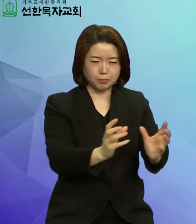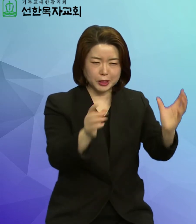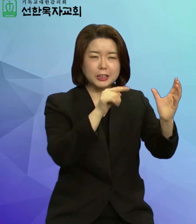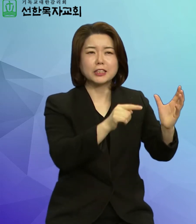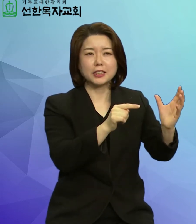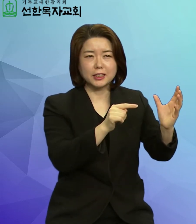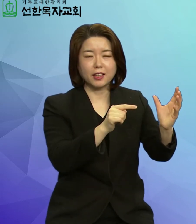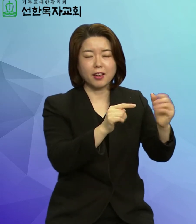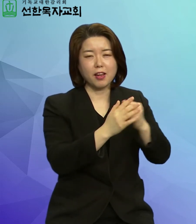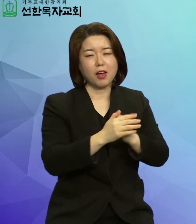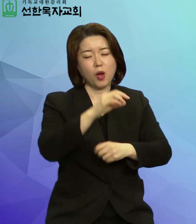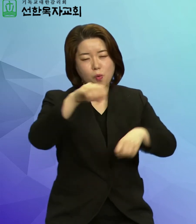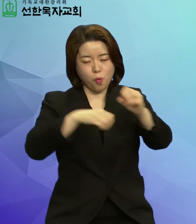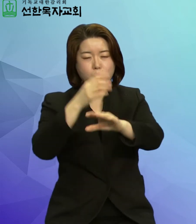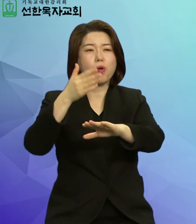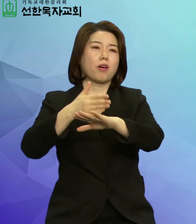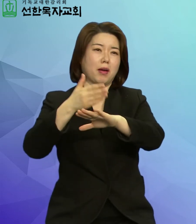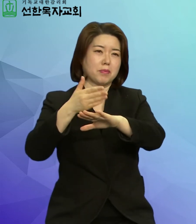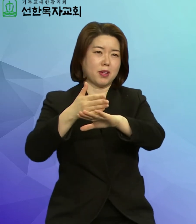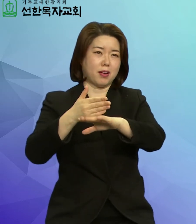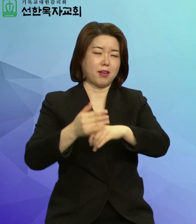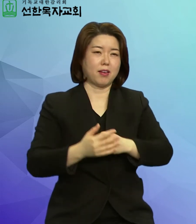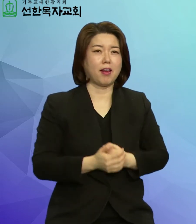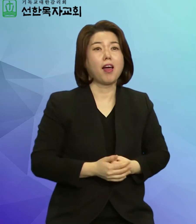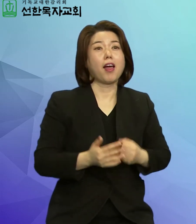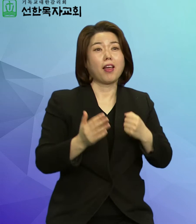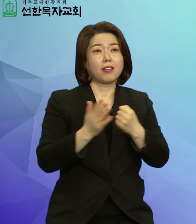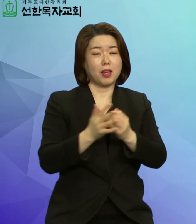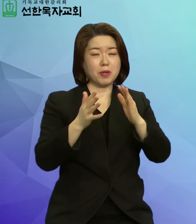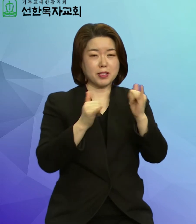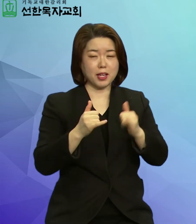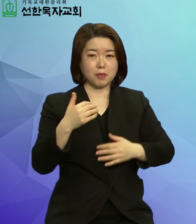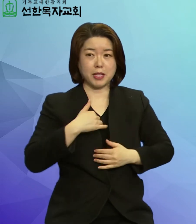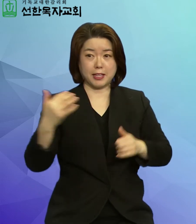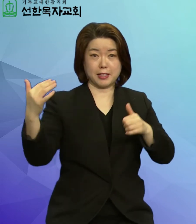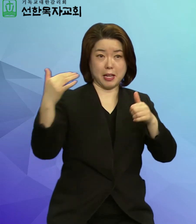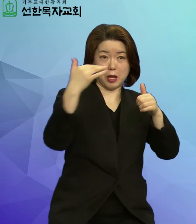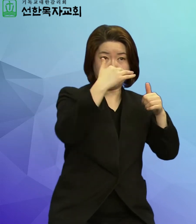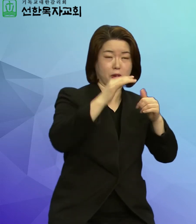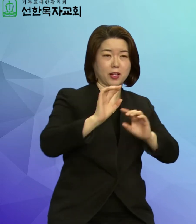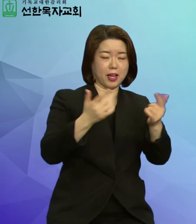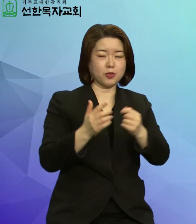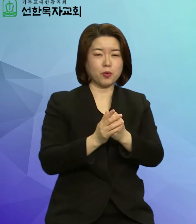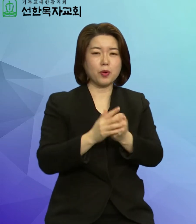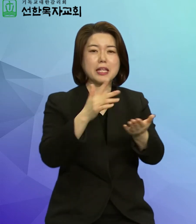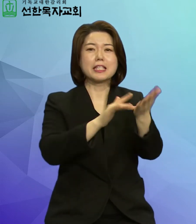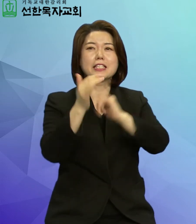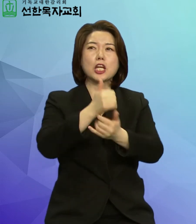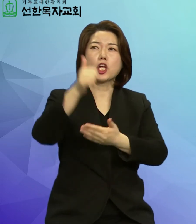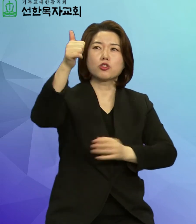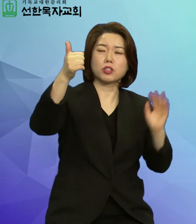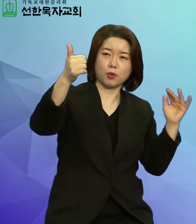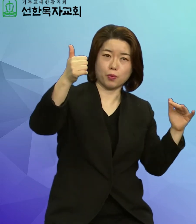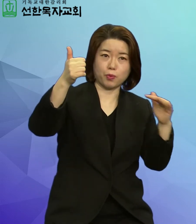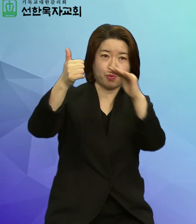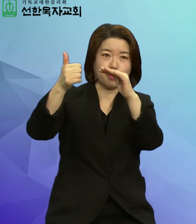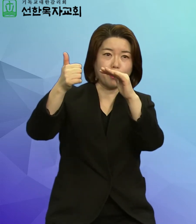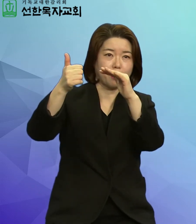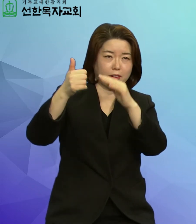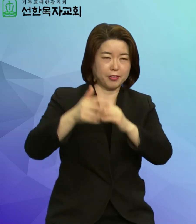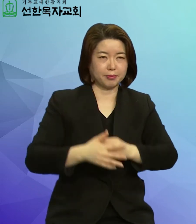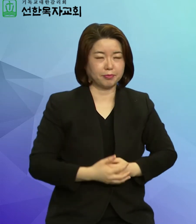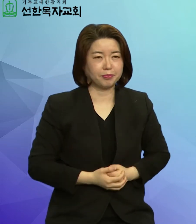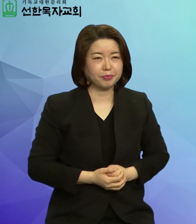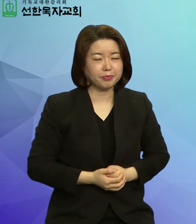질그릇 같은 것이 오히려 감사했어요. 그러니까 사람이 저에게 주목하지 않고 예수님에게 주목하게